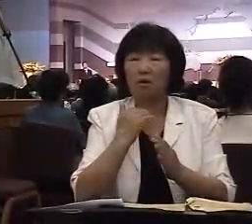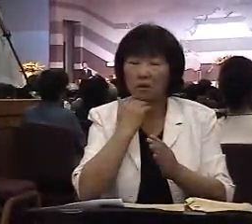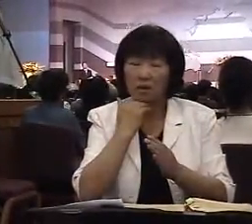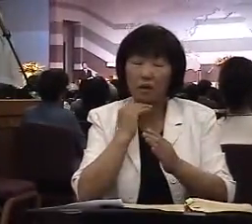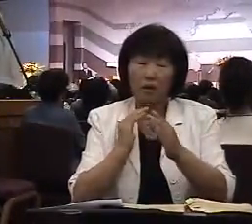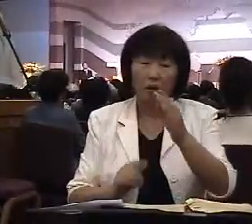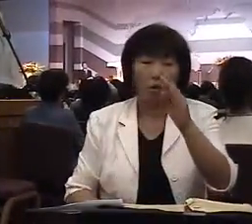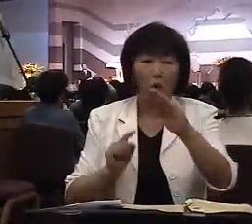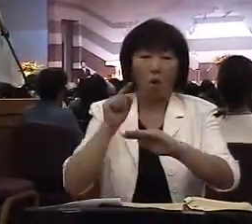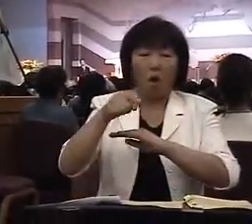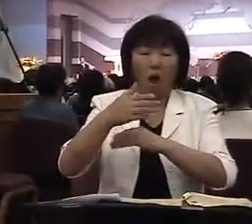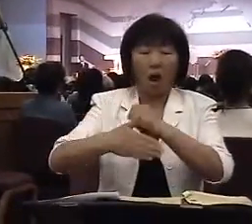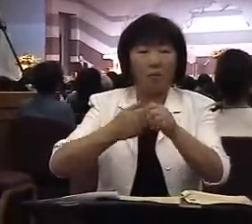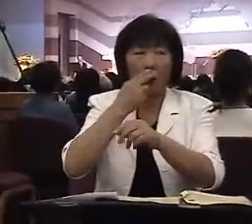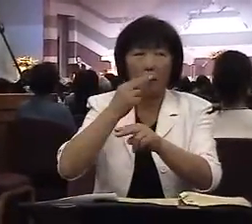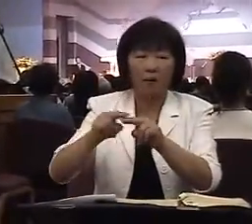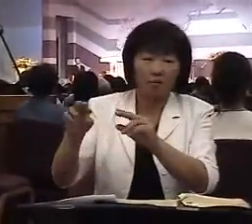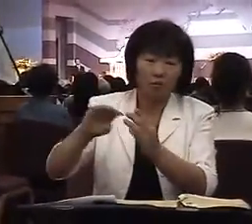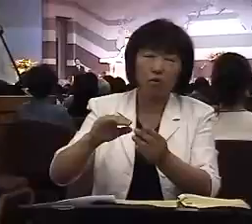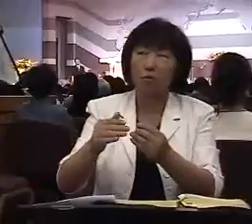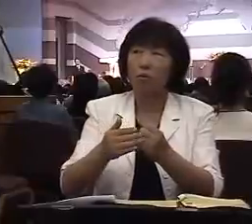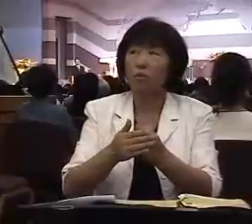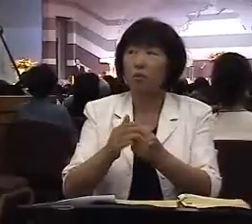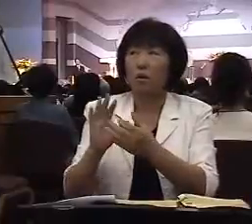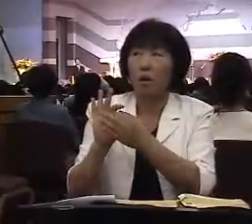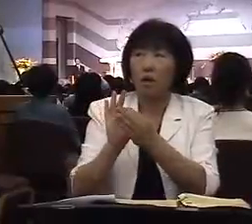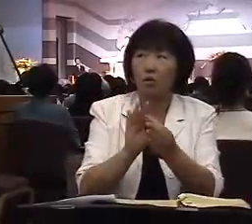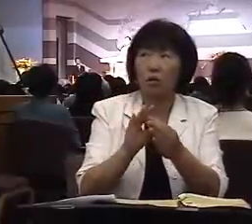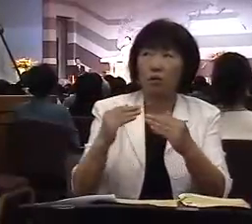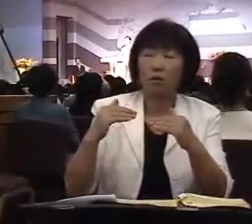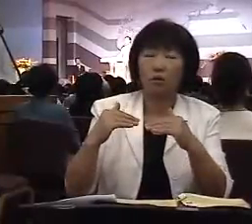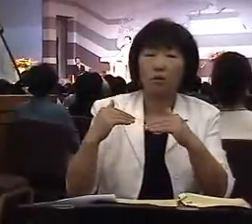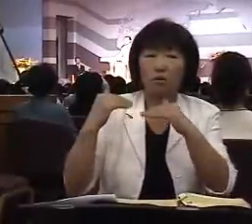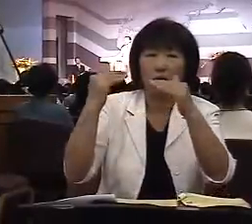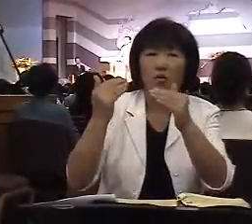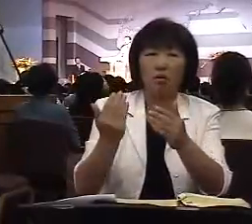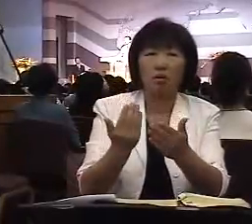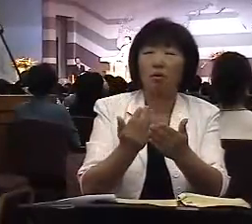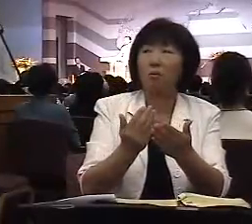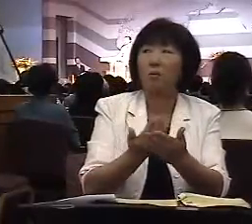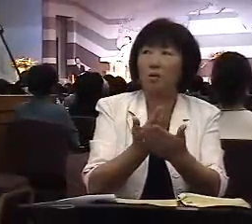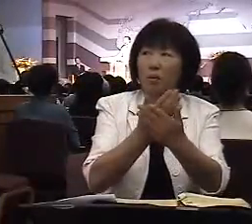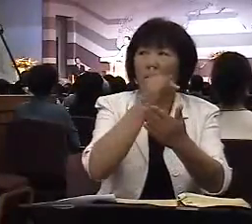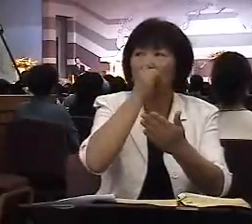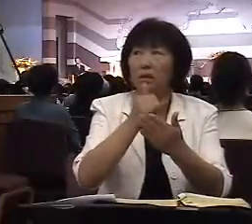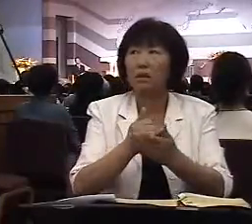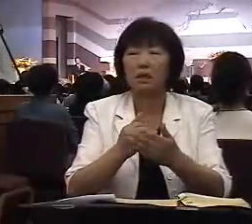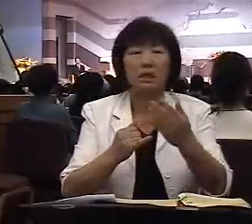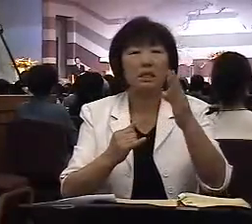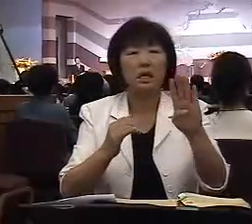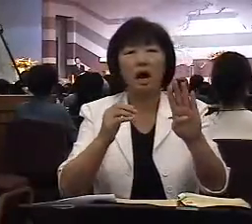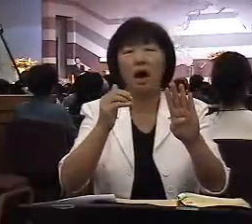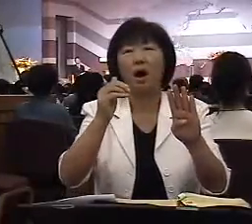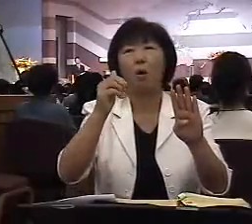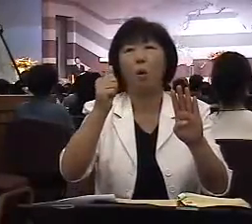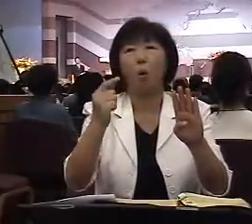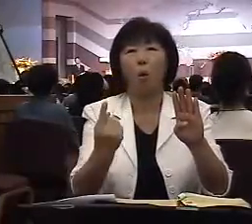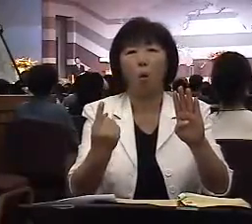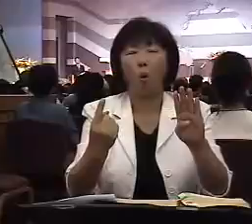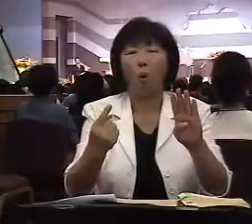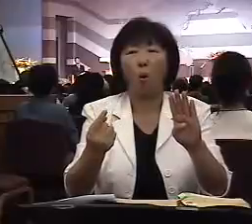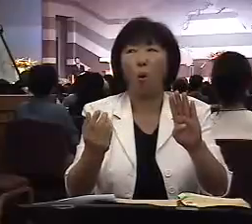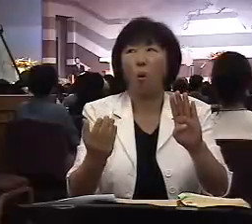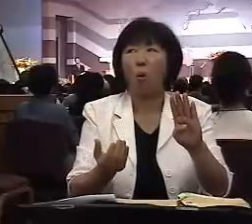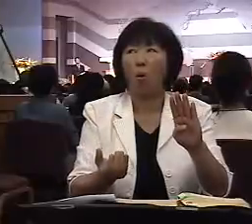뛰어넘어 하나님의 기름 부으심으로 지금 계속 그 성장하고 있는 것을 보게 됩니다. 이번에 제4호로 이렇게 그